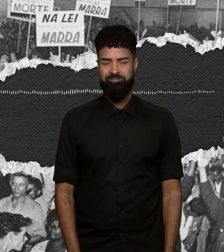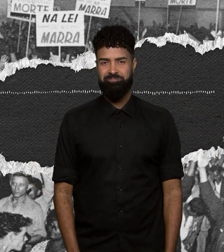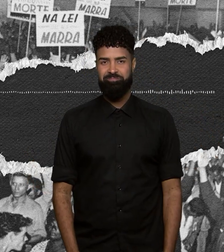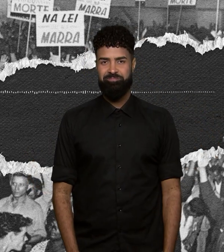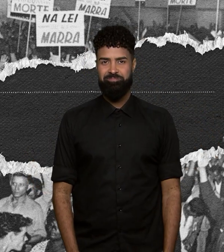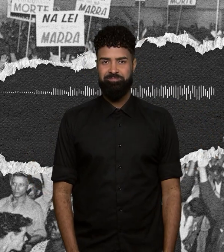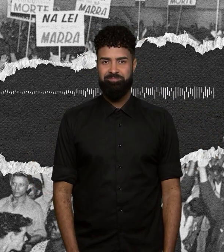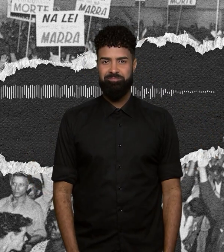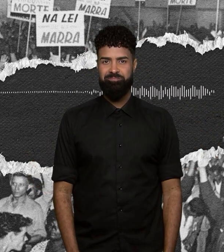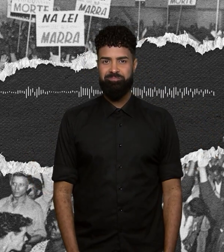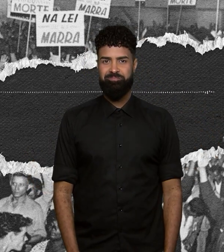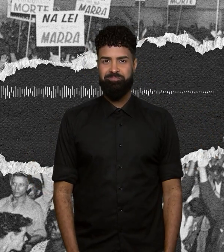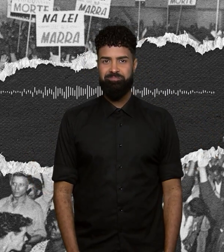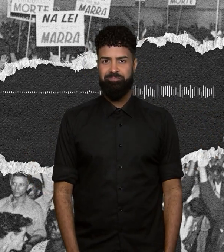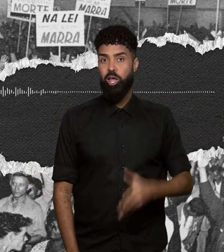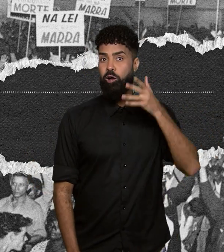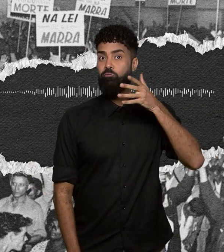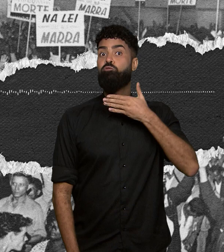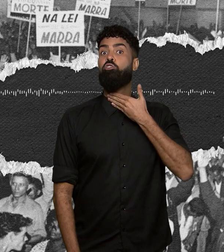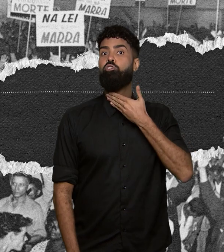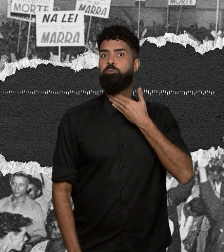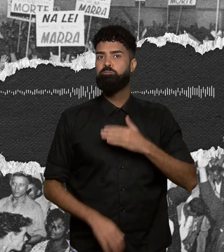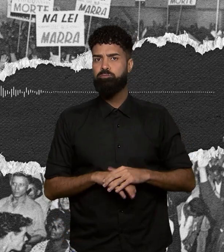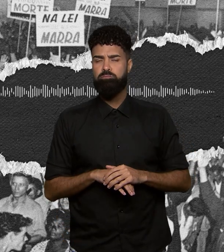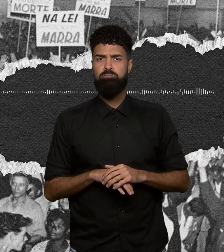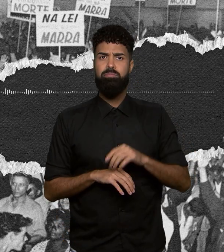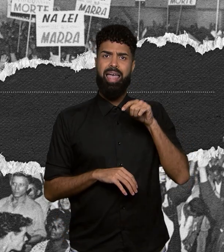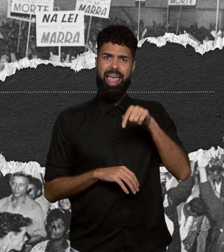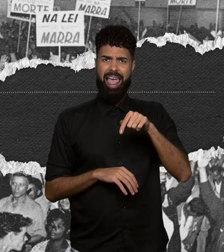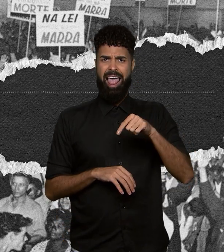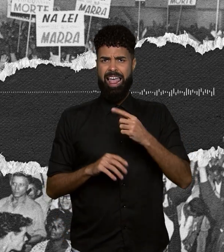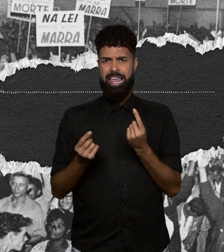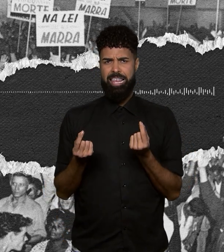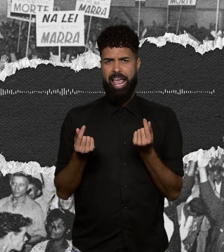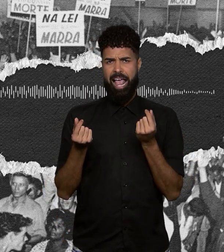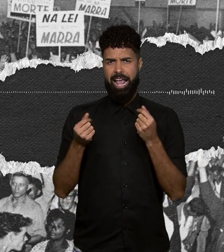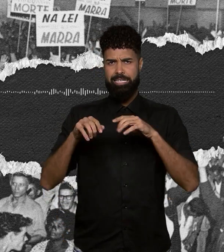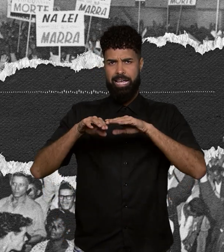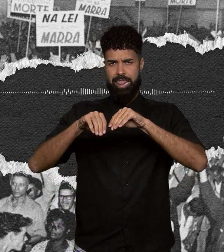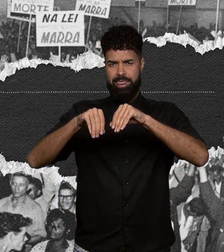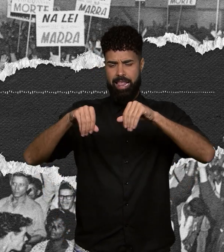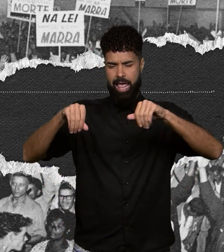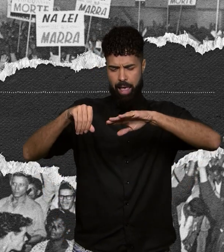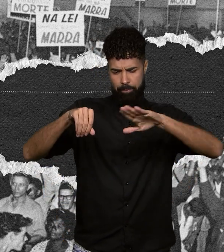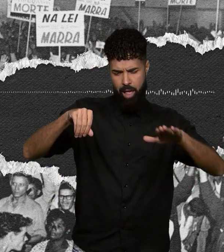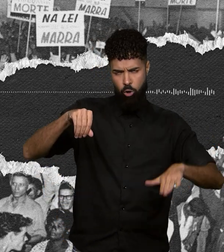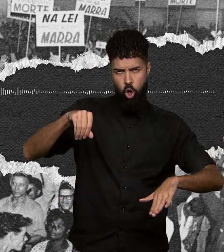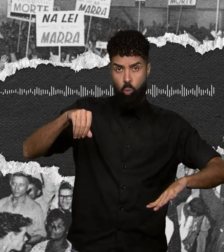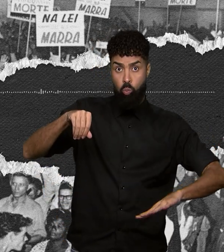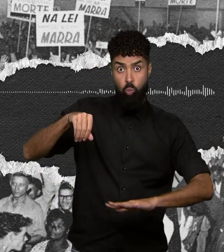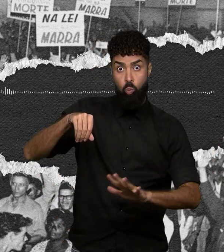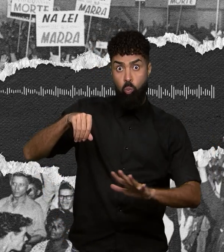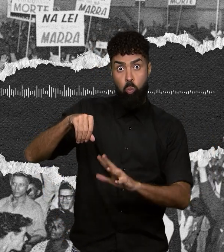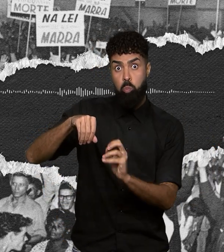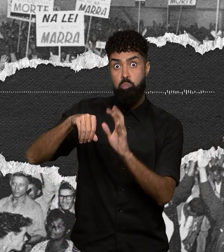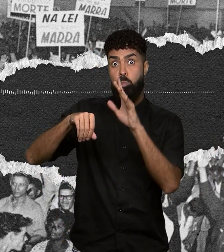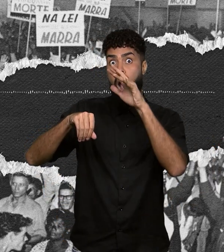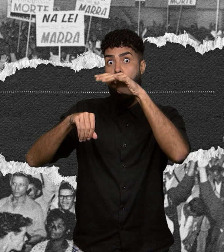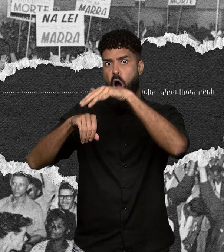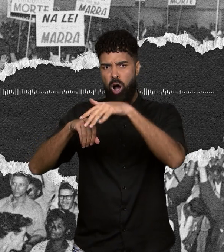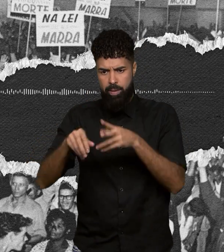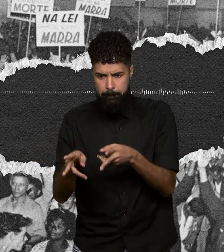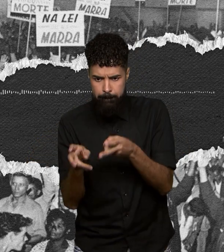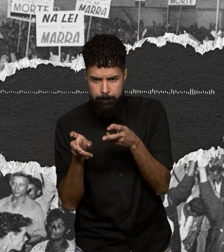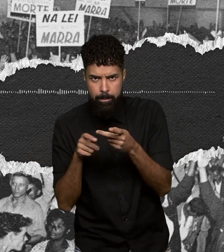outra quando essa riqueza jacente no fundo da terra escorrer pela superfície e tornar-se a mola